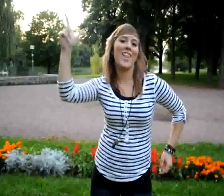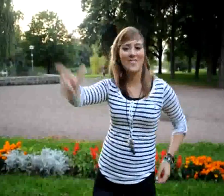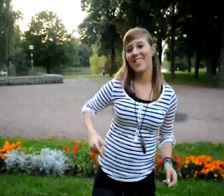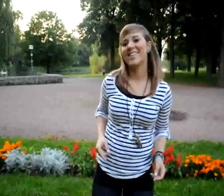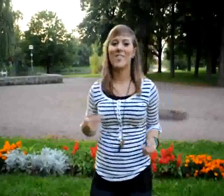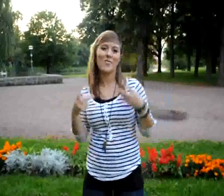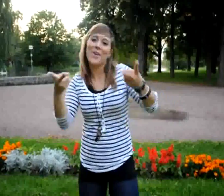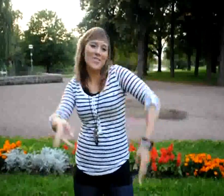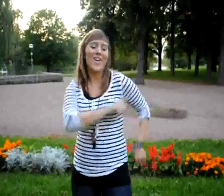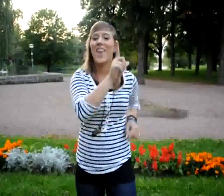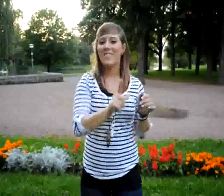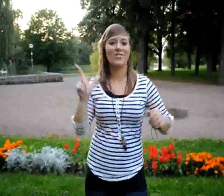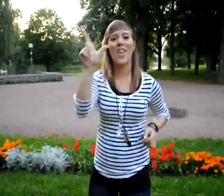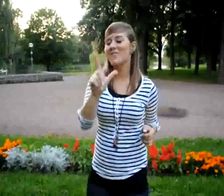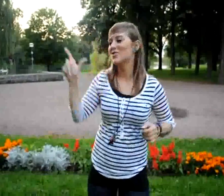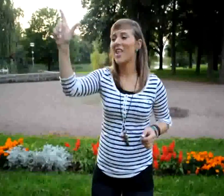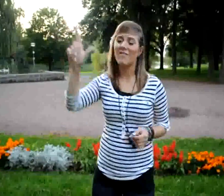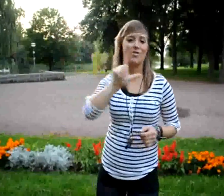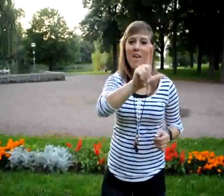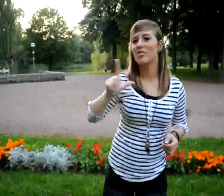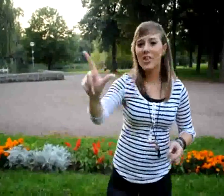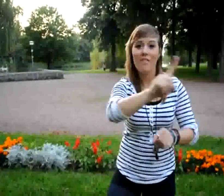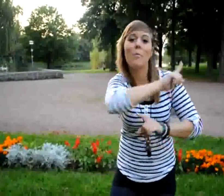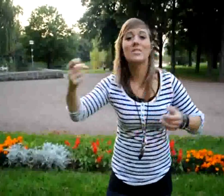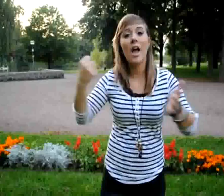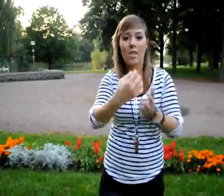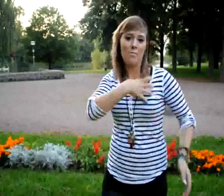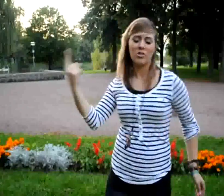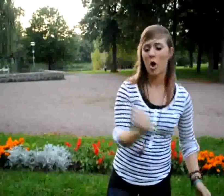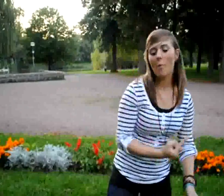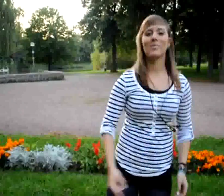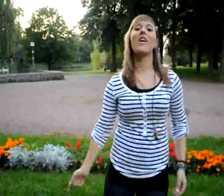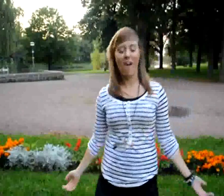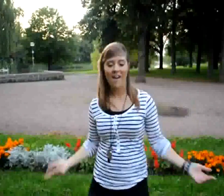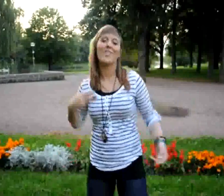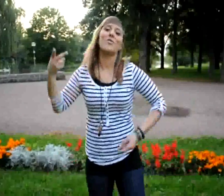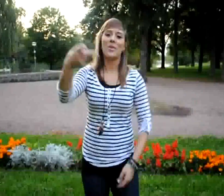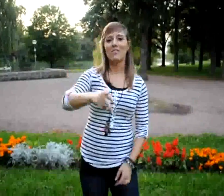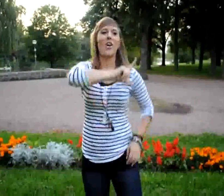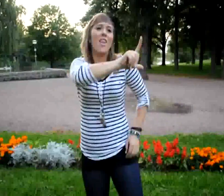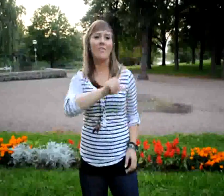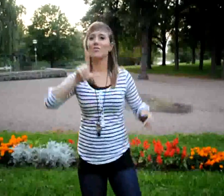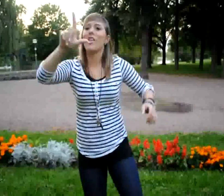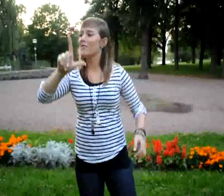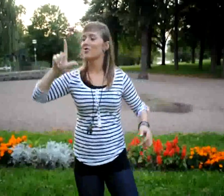Level. Spring von Level zu Level zu Level. Bis der Endboss kommt. Ich spring von Level zu Level zu